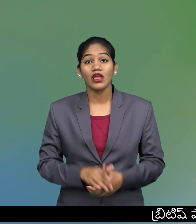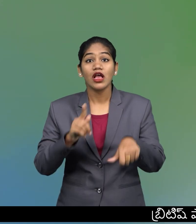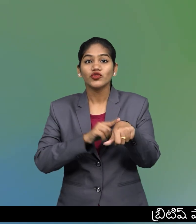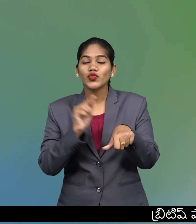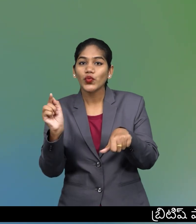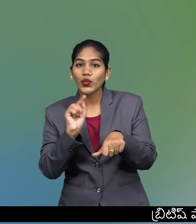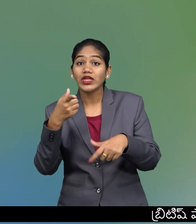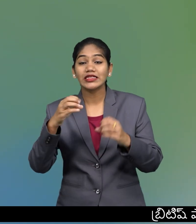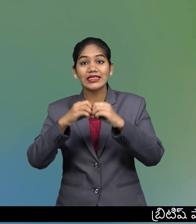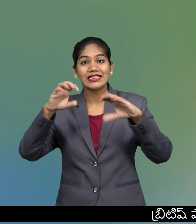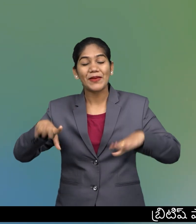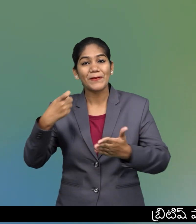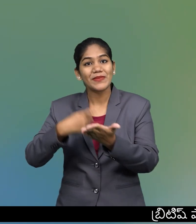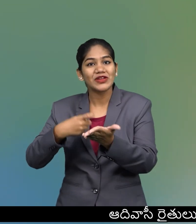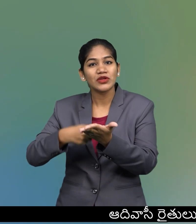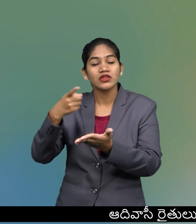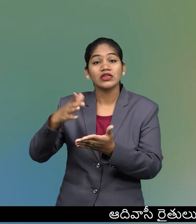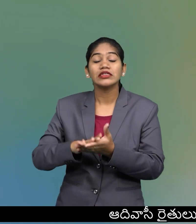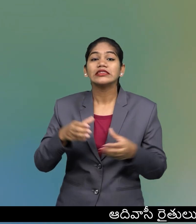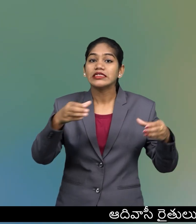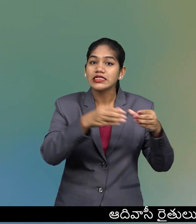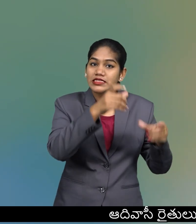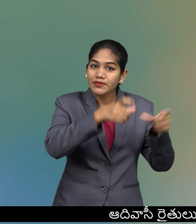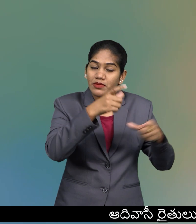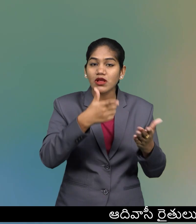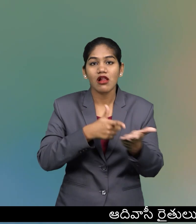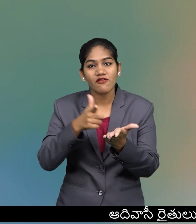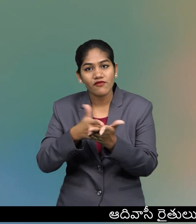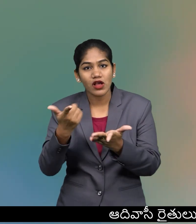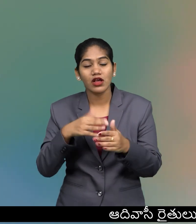బ్రిటిష్ పాలనలో అడవిలో ఆదివాసీ రైతులు సవాళ్లు ఎదుర్కొన్నారు.